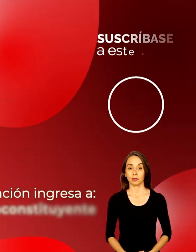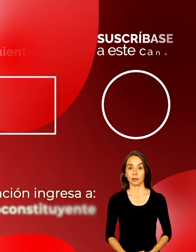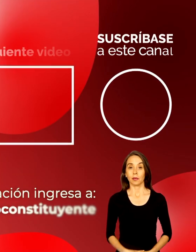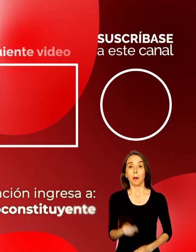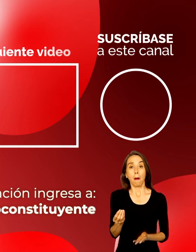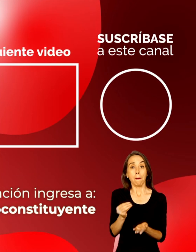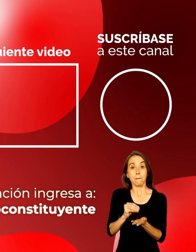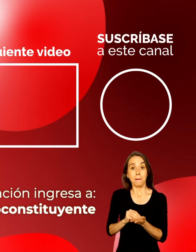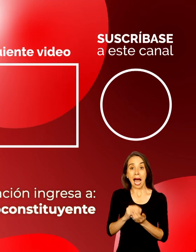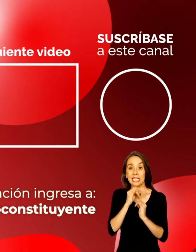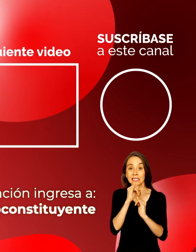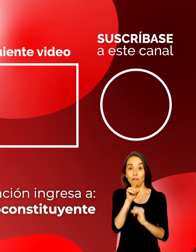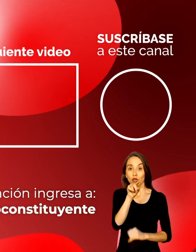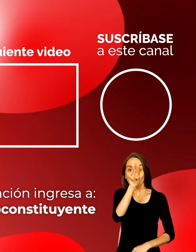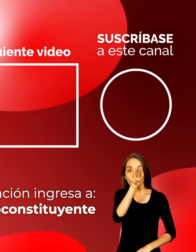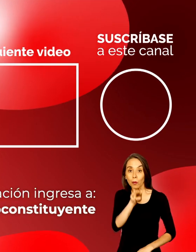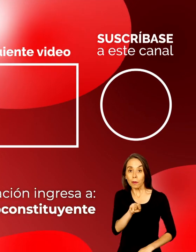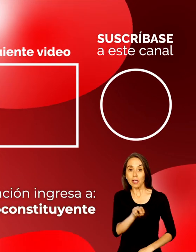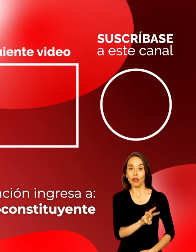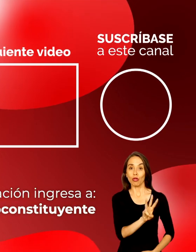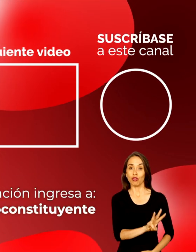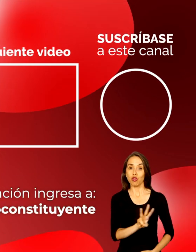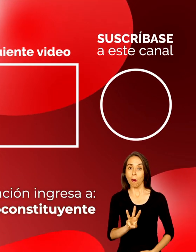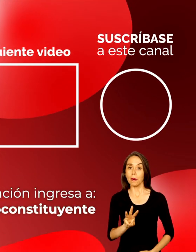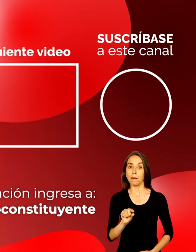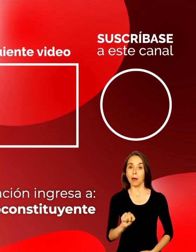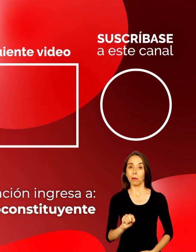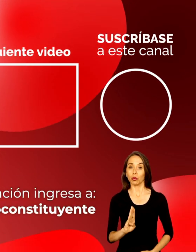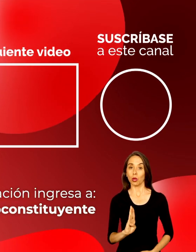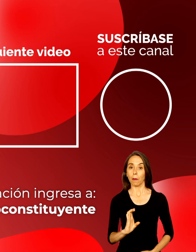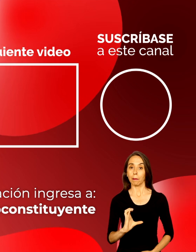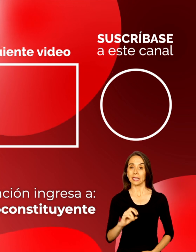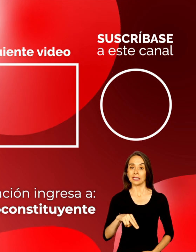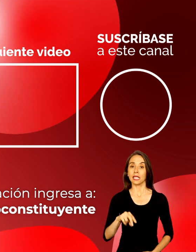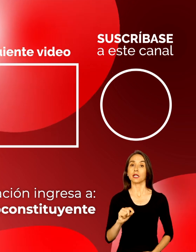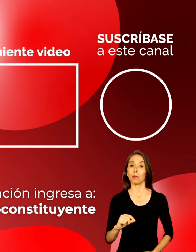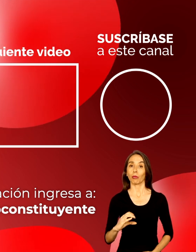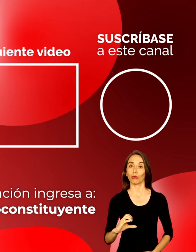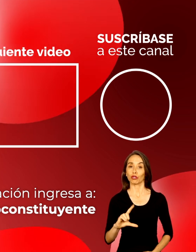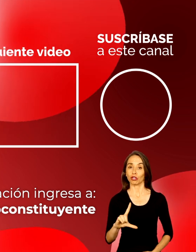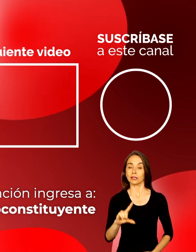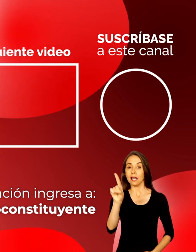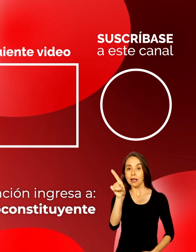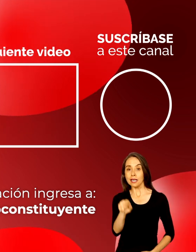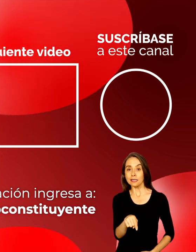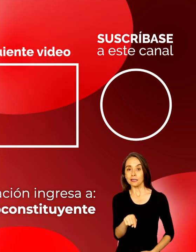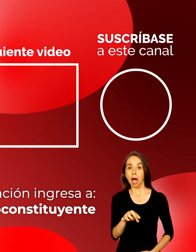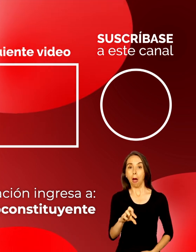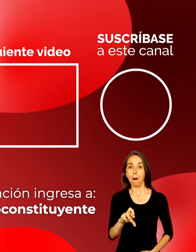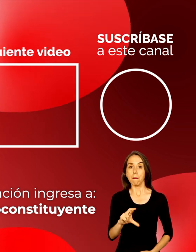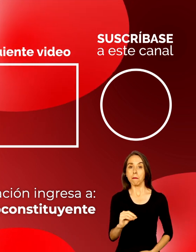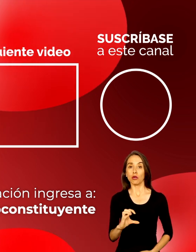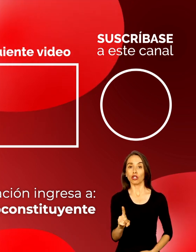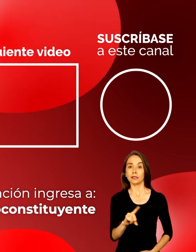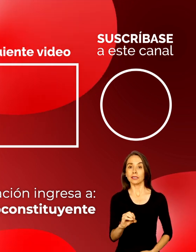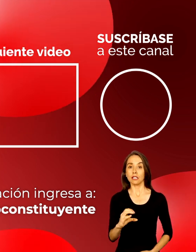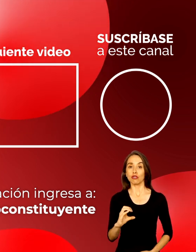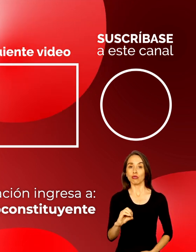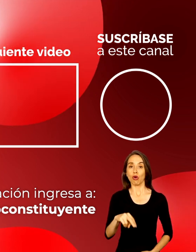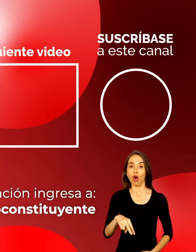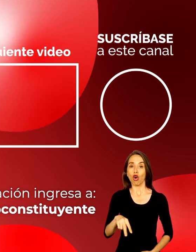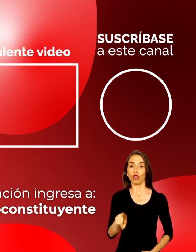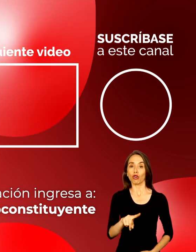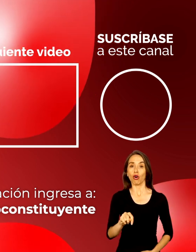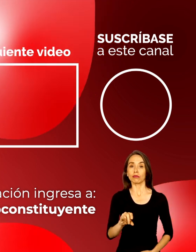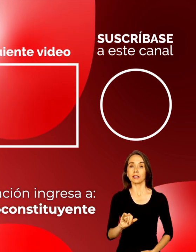Para más información, ingresa a www.bcn.cl/proceso-constituyente.